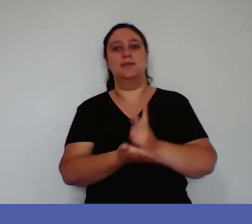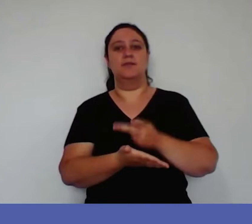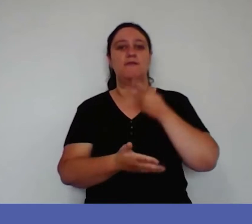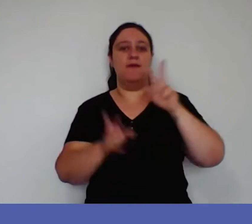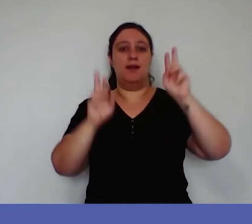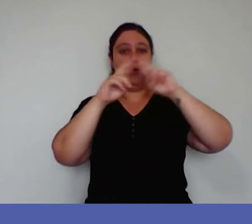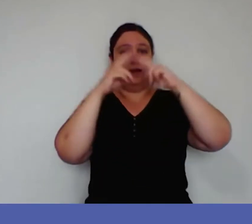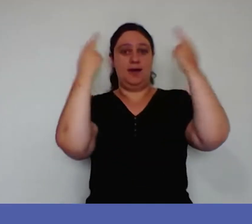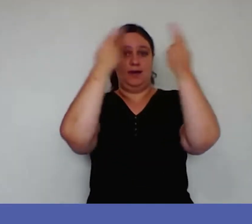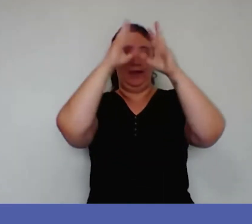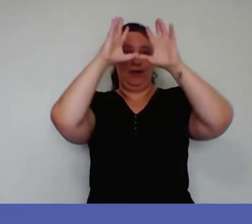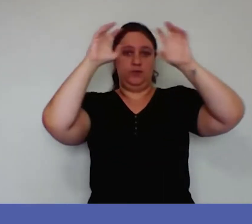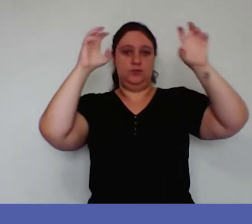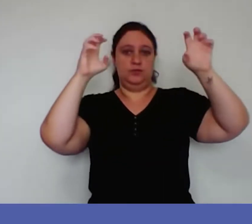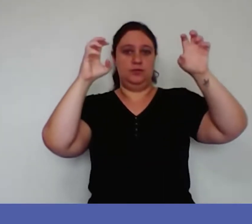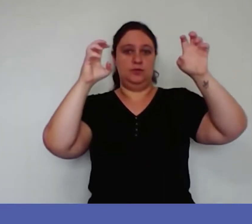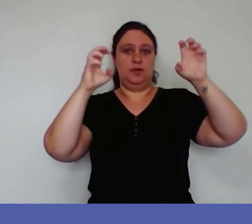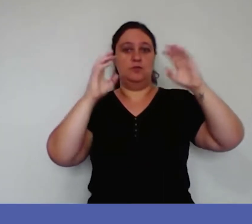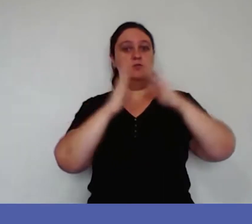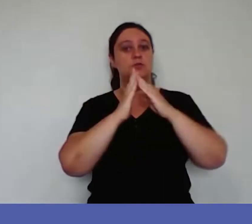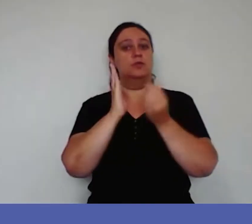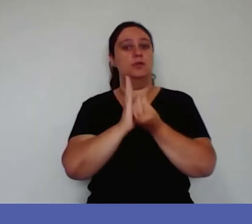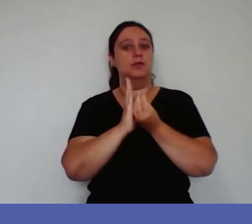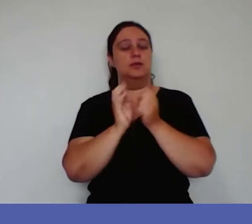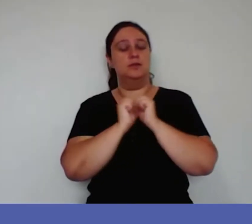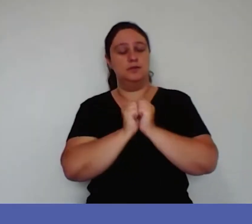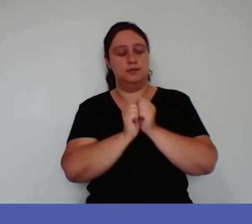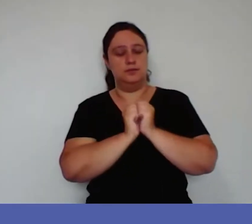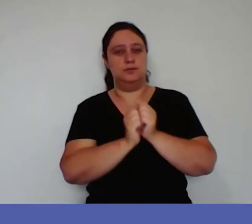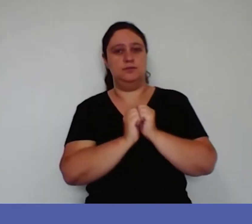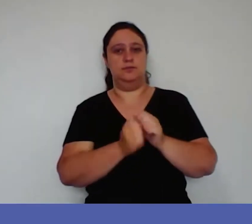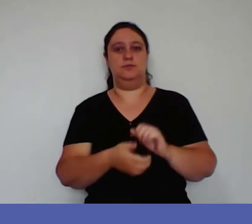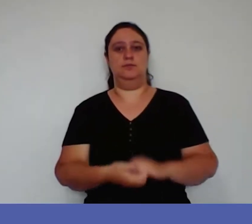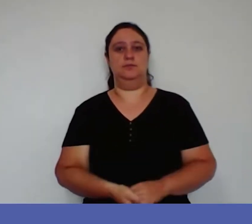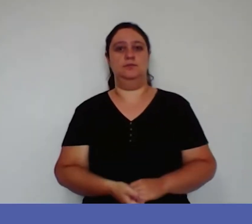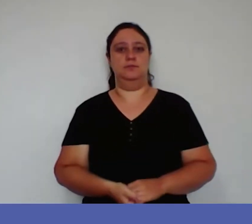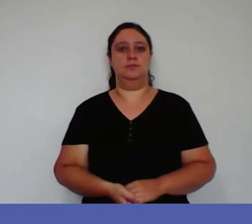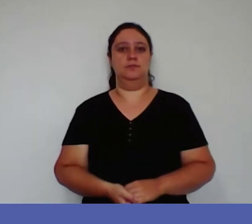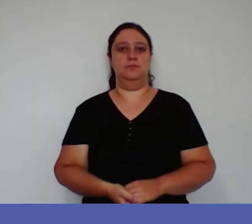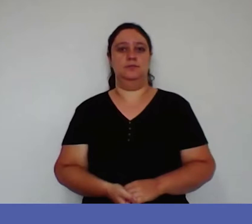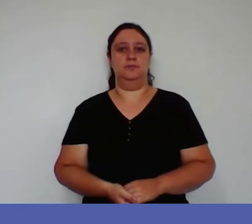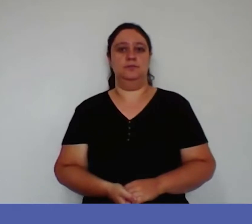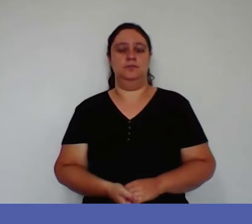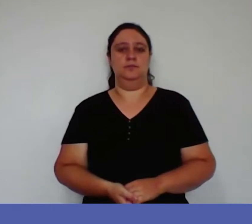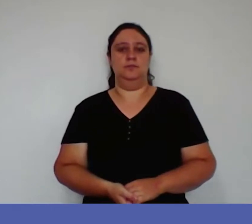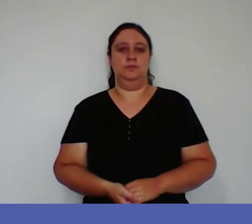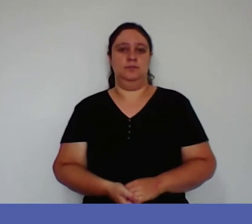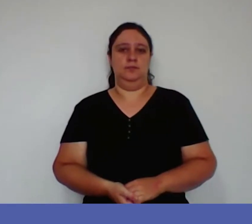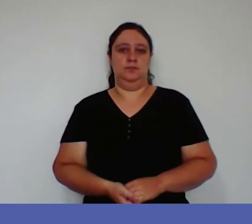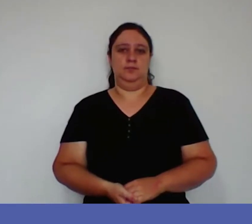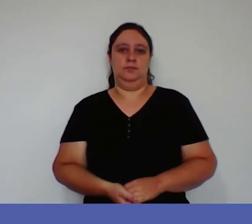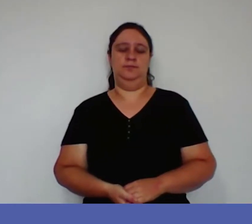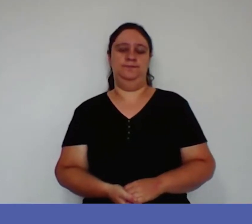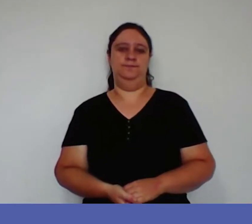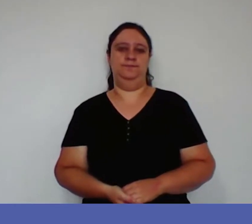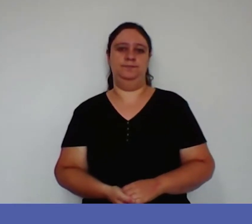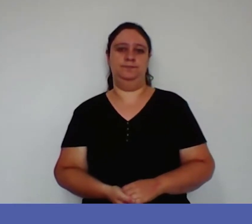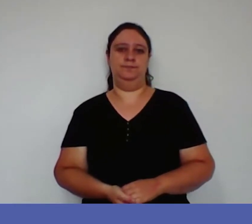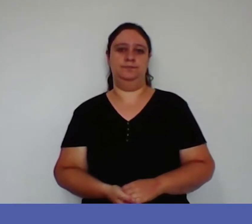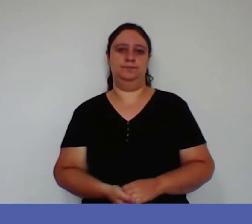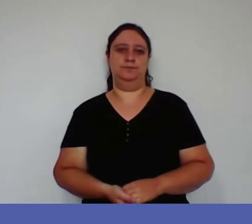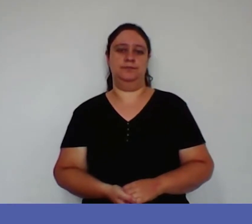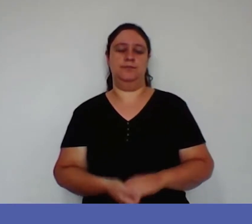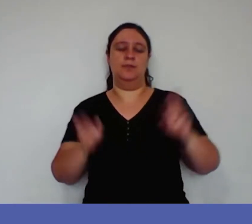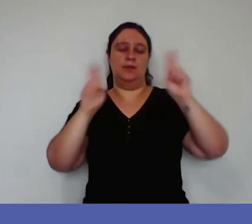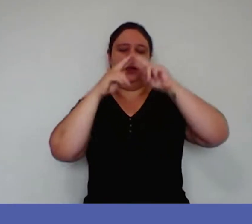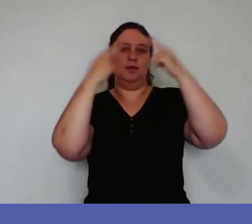da igreja. Já entrou na era da igreja. Então, né? O reino dos céus é semelhante a um rei